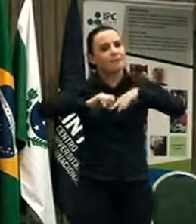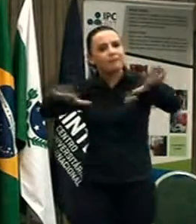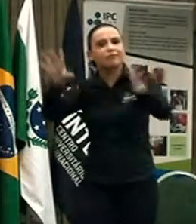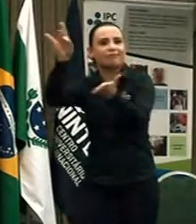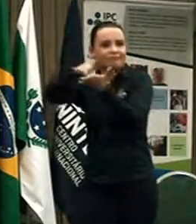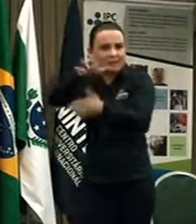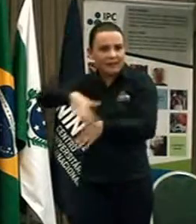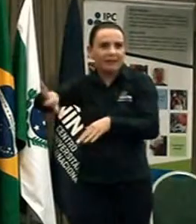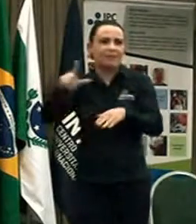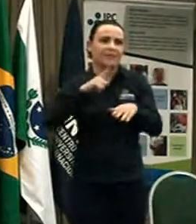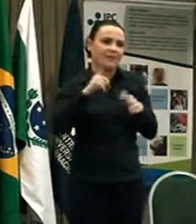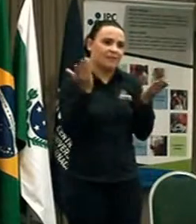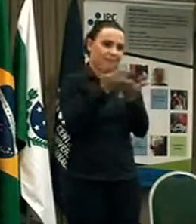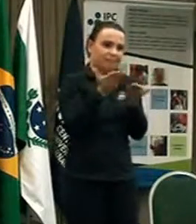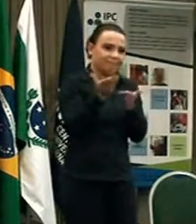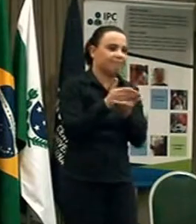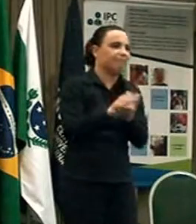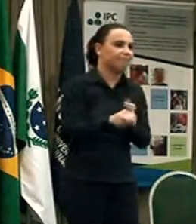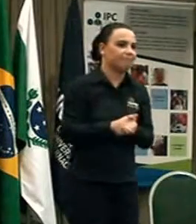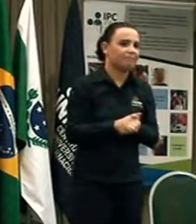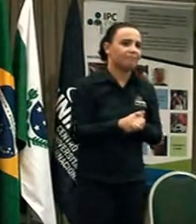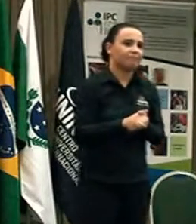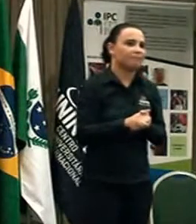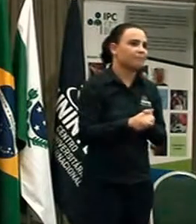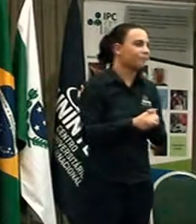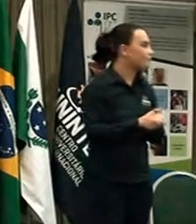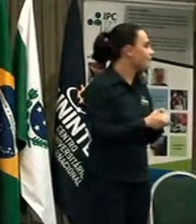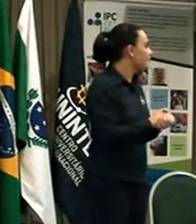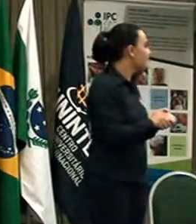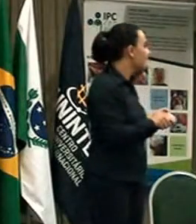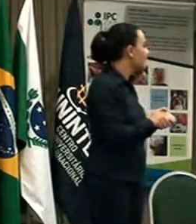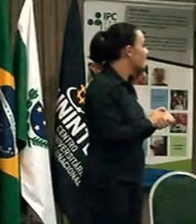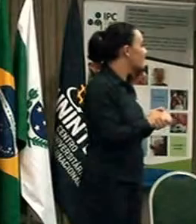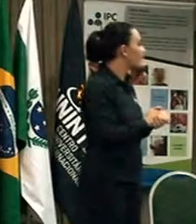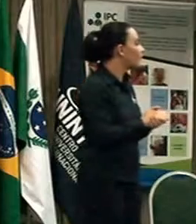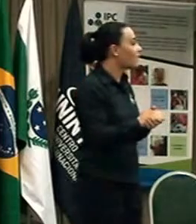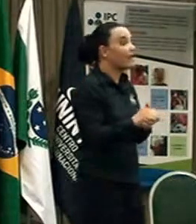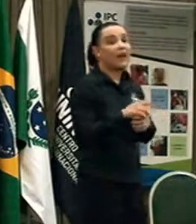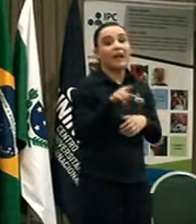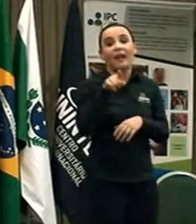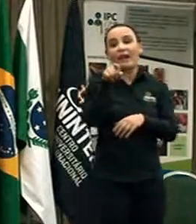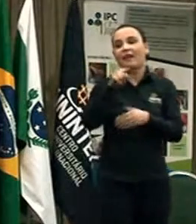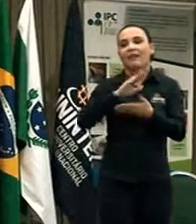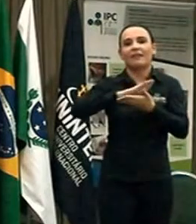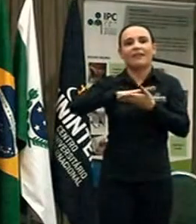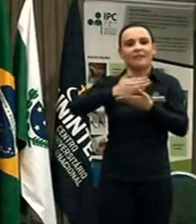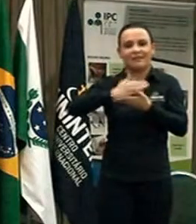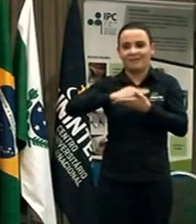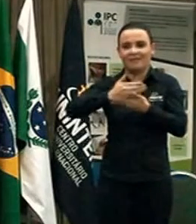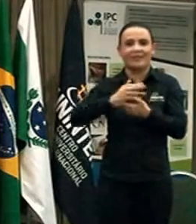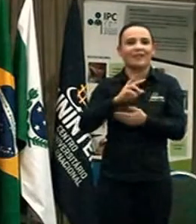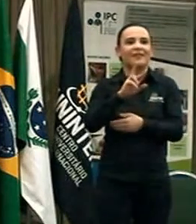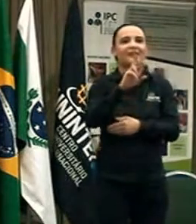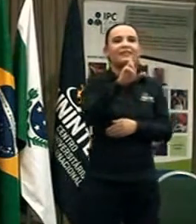os dois, Ricardo, o outro então, o Vilar. Eu? Mas então serve para o